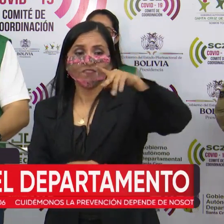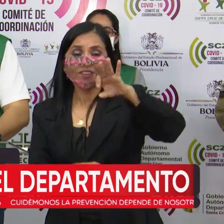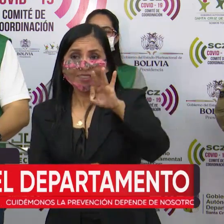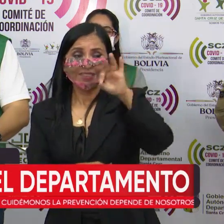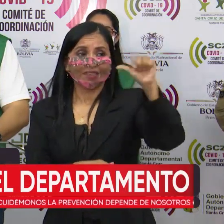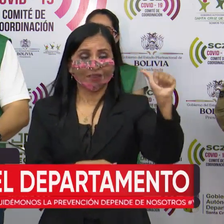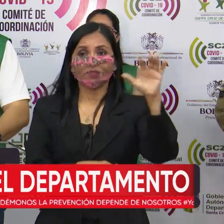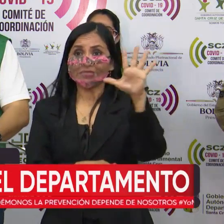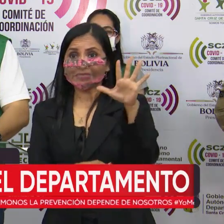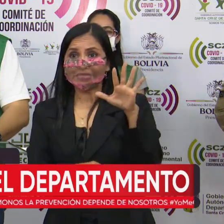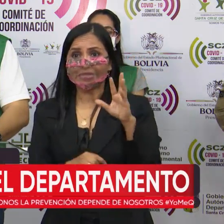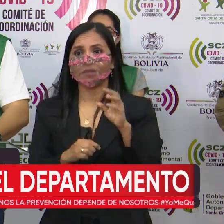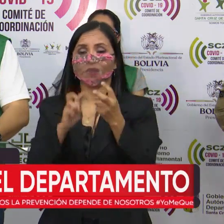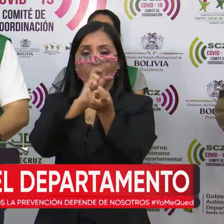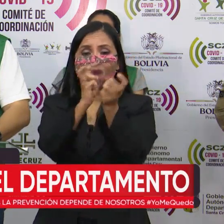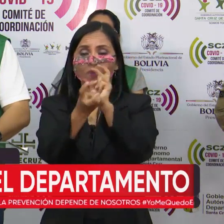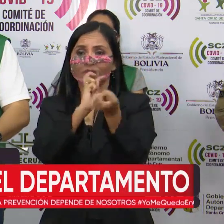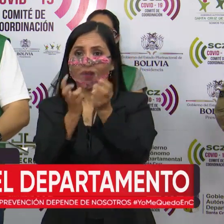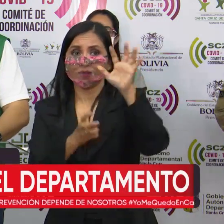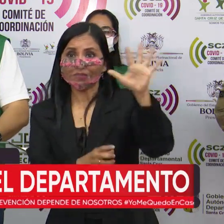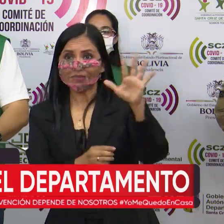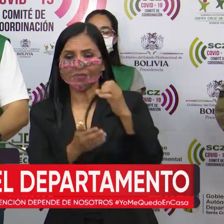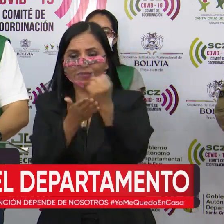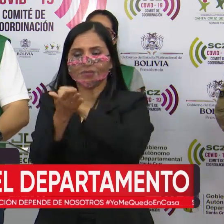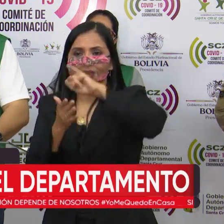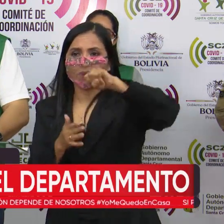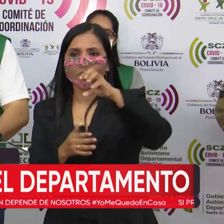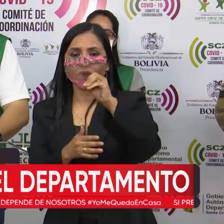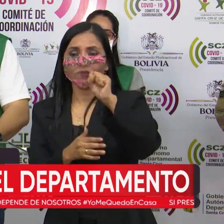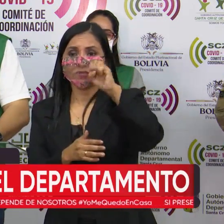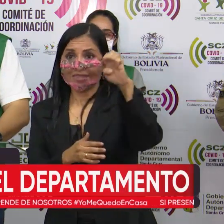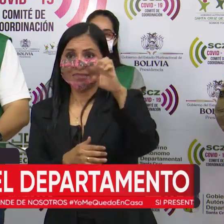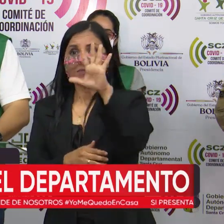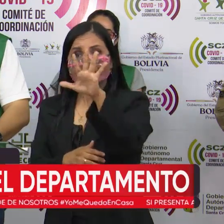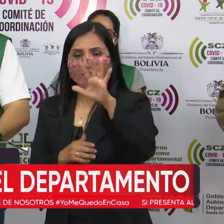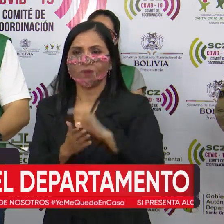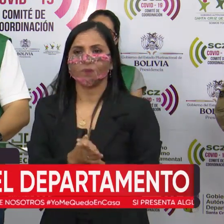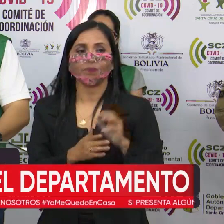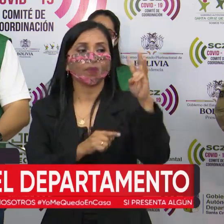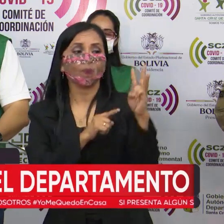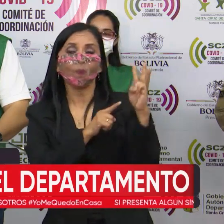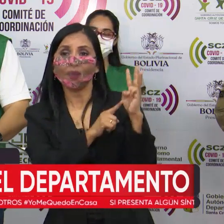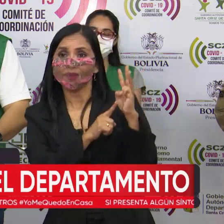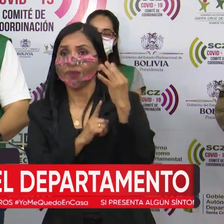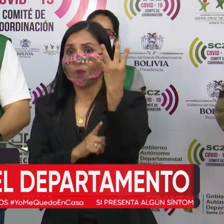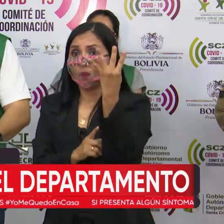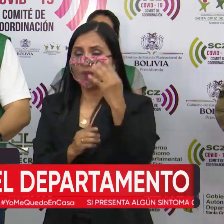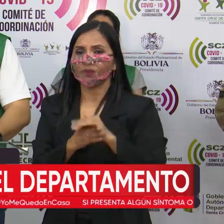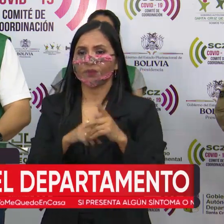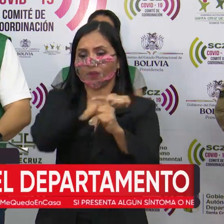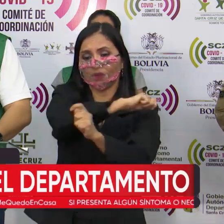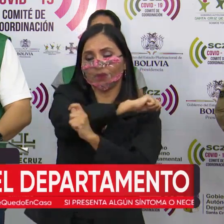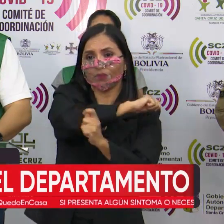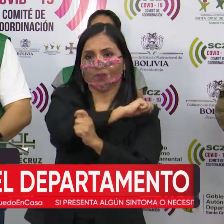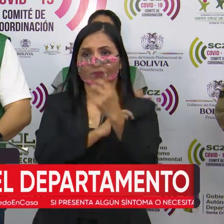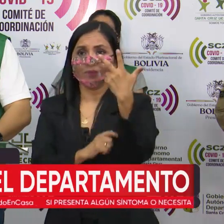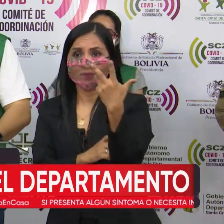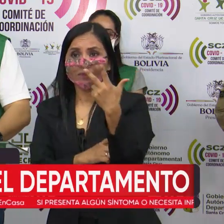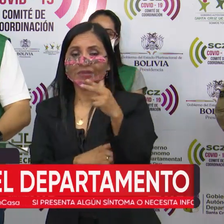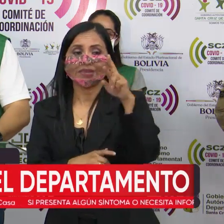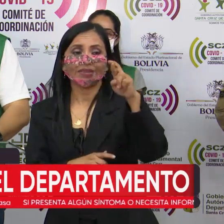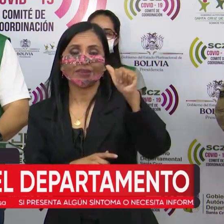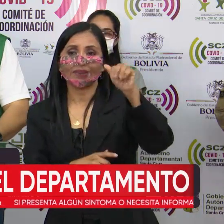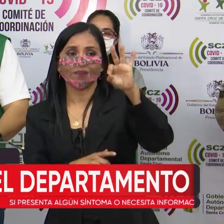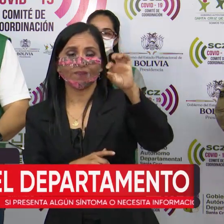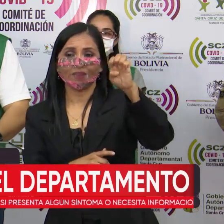5, Okinawa 5, San José 5, Guarnes 4, El Torno 3,